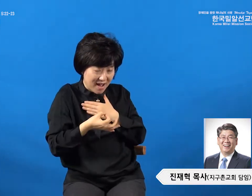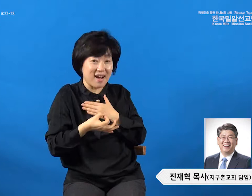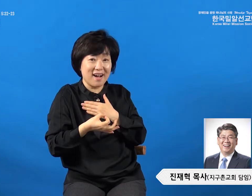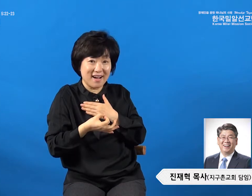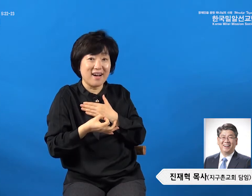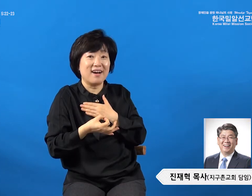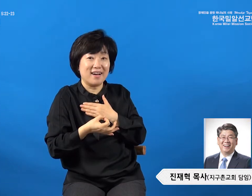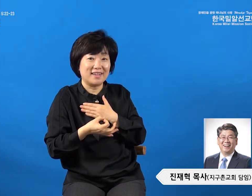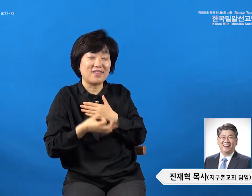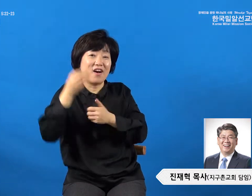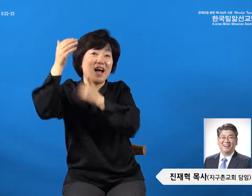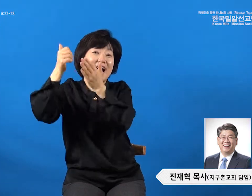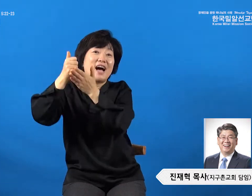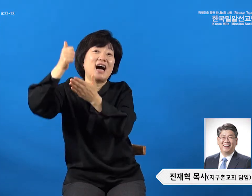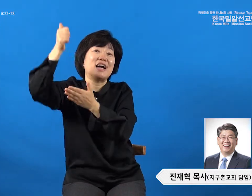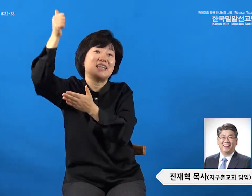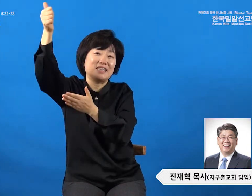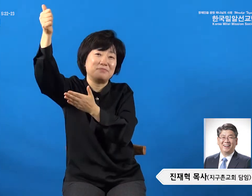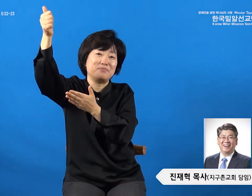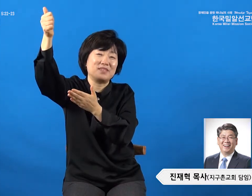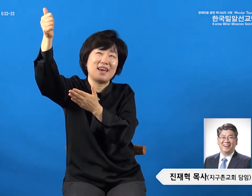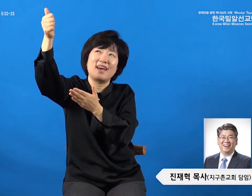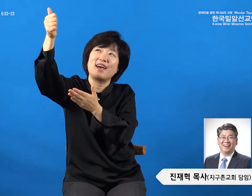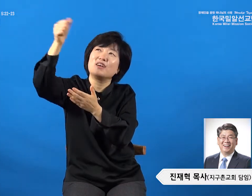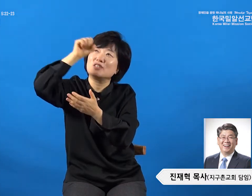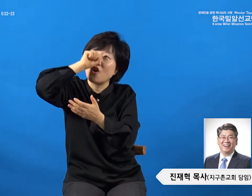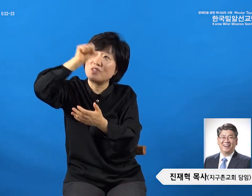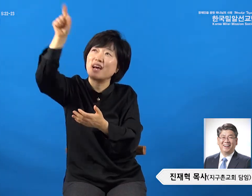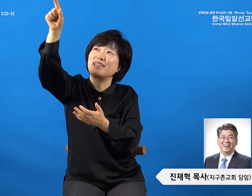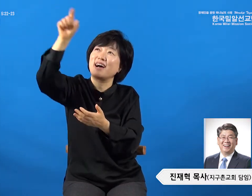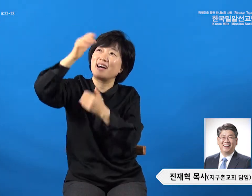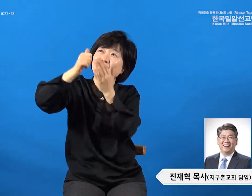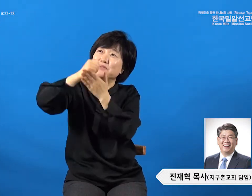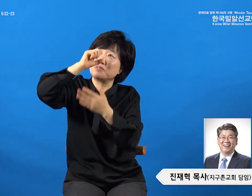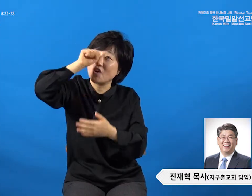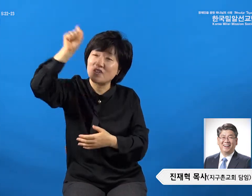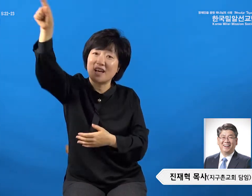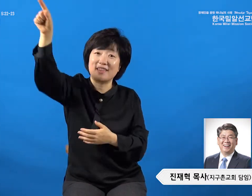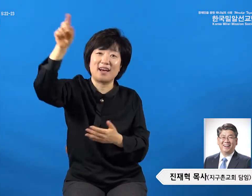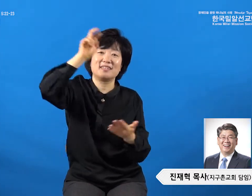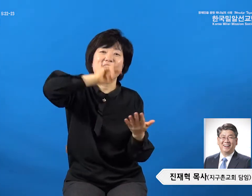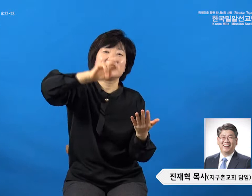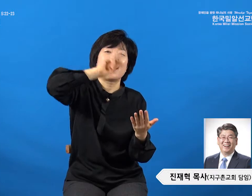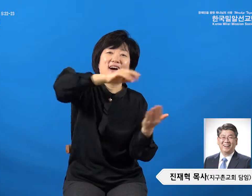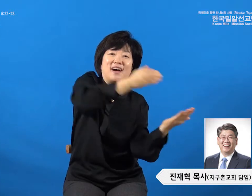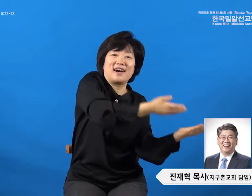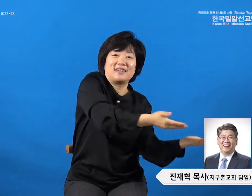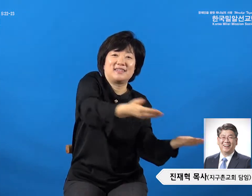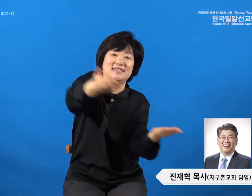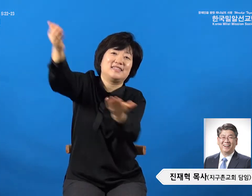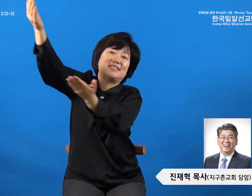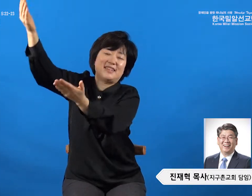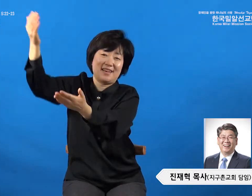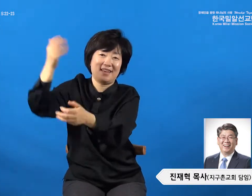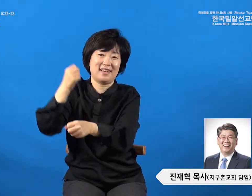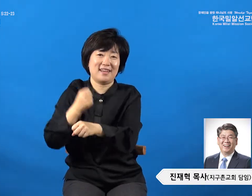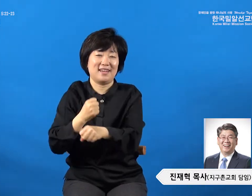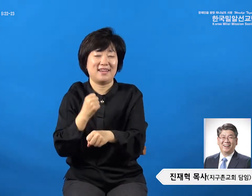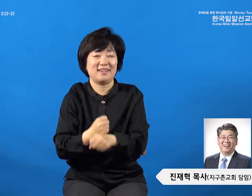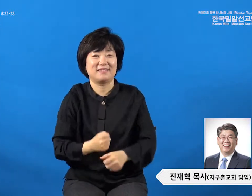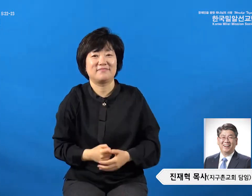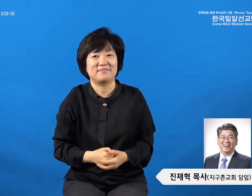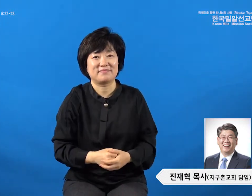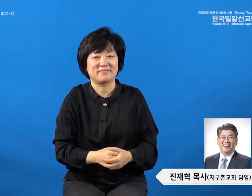그 선함을 통해 하늘에 계신 하나님의 선함을 찬양하게 하라라고 말씀하고